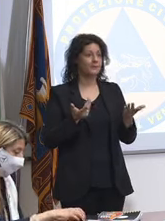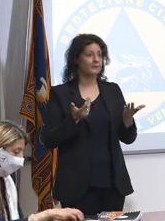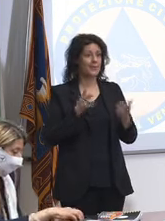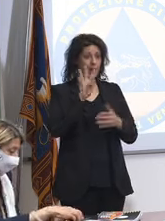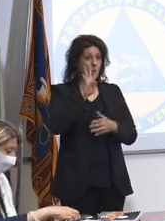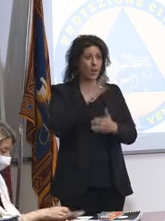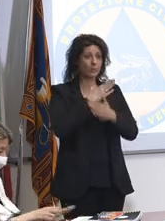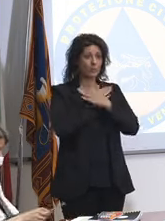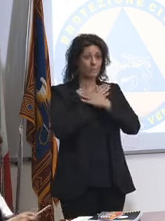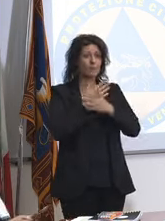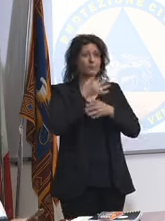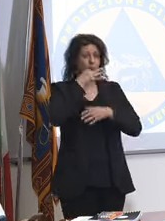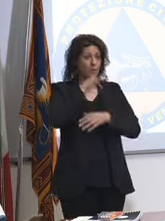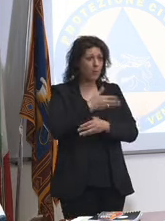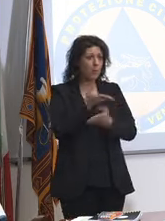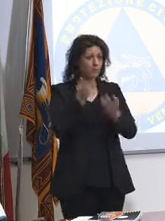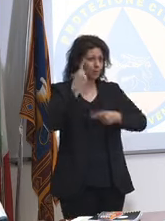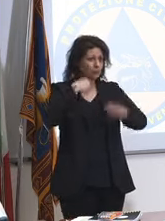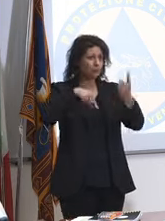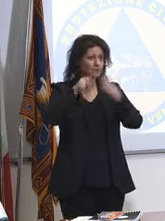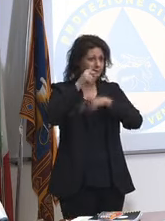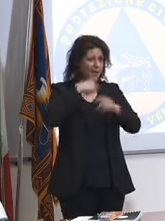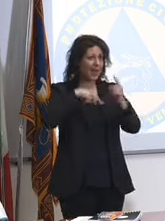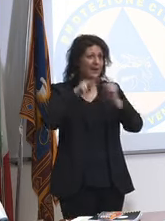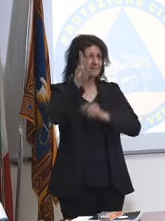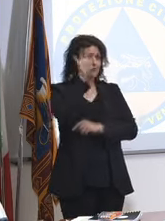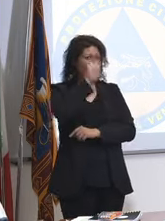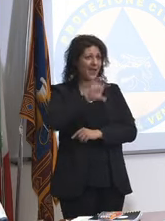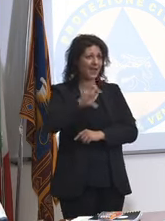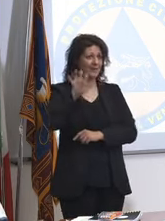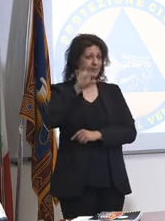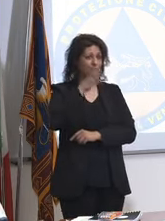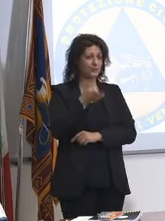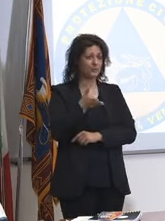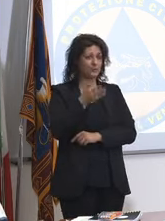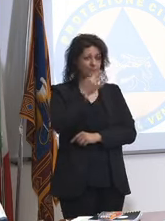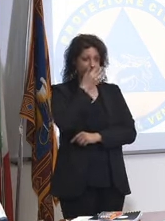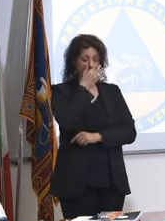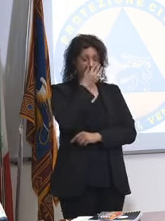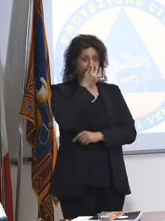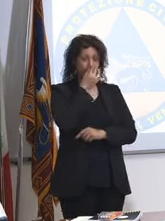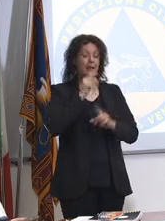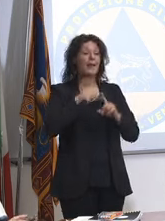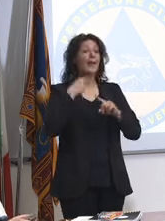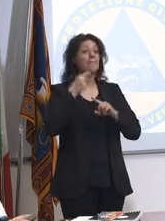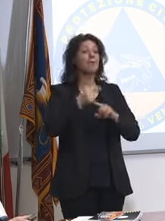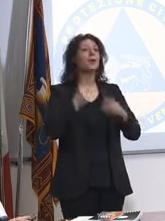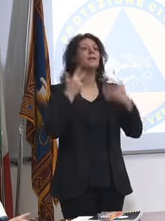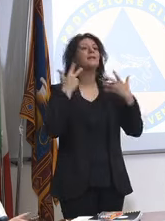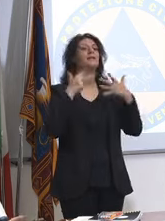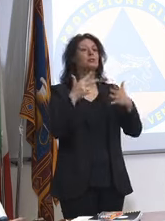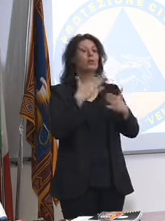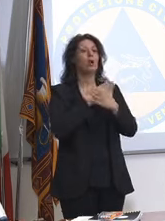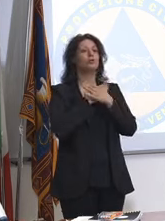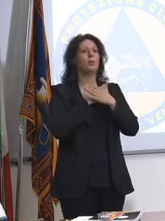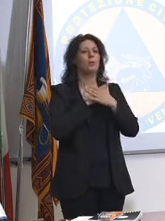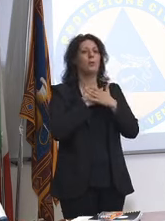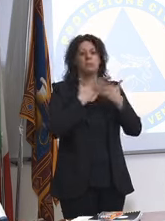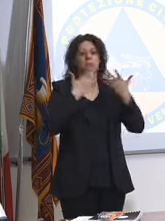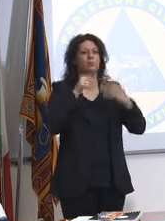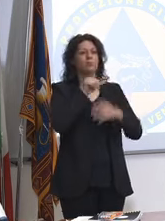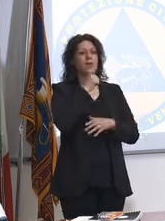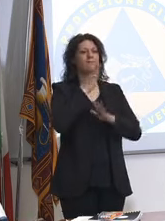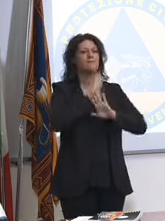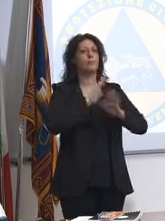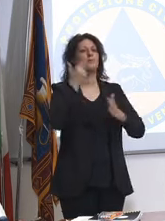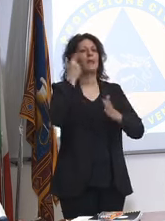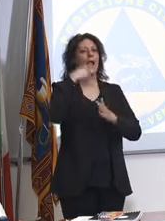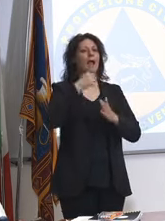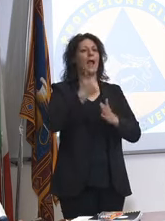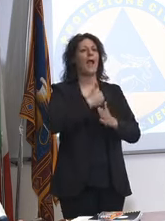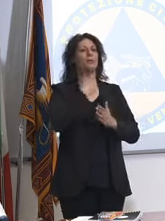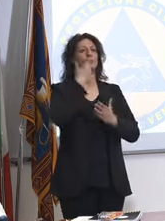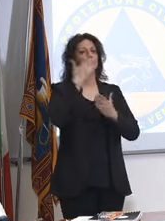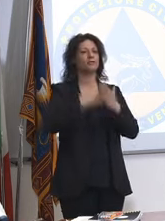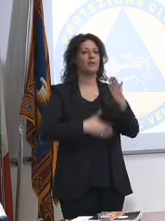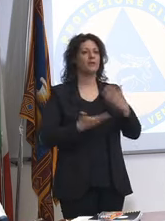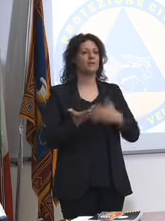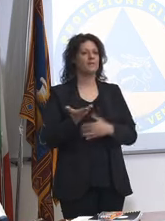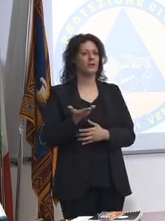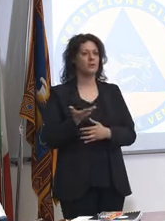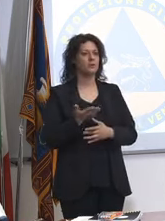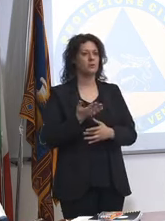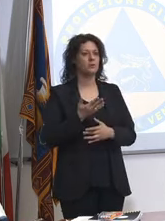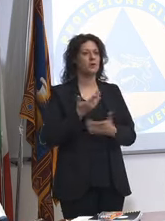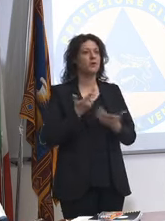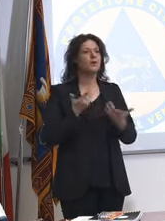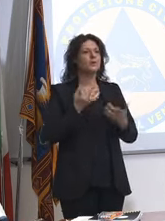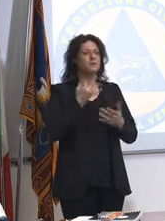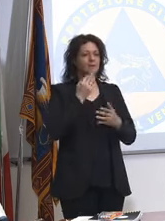andare in giro per il Veneto, dal 18 addirittura in maniera proprio, non c'è neanche più l'autocertificazione, non c'è più niente, quindi 18 maggio,